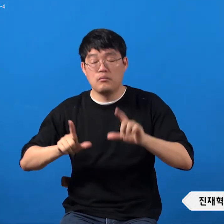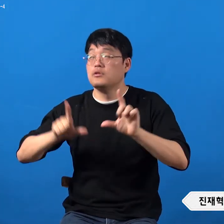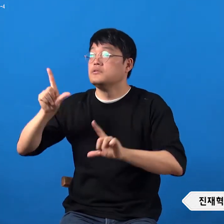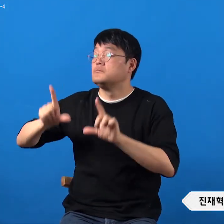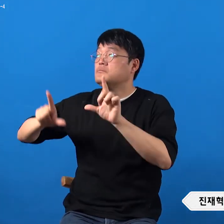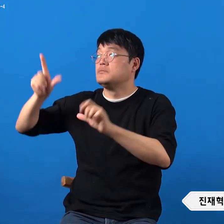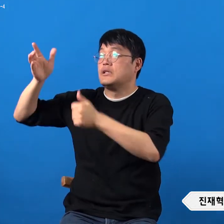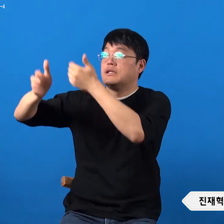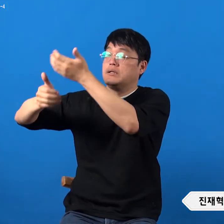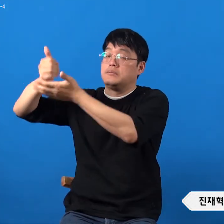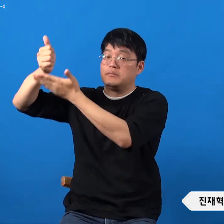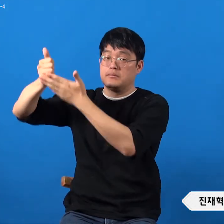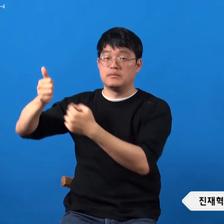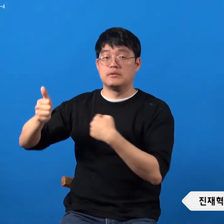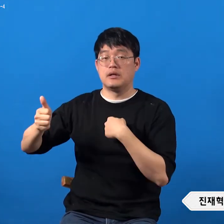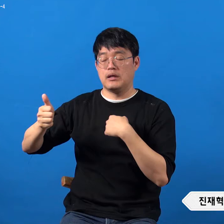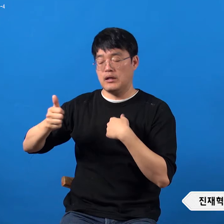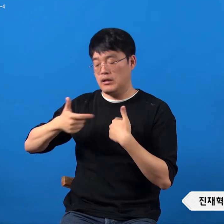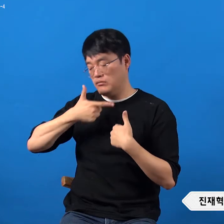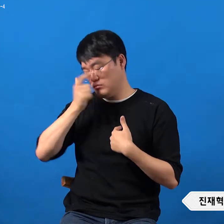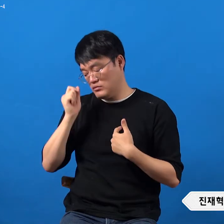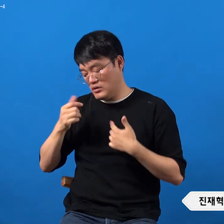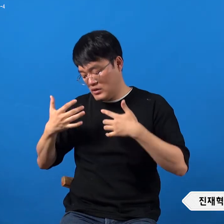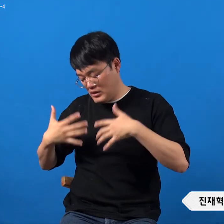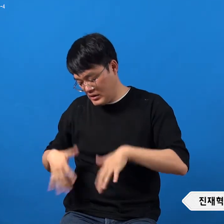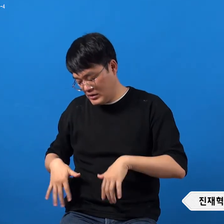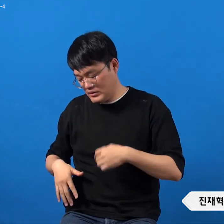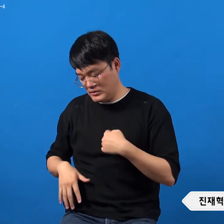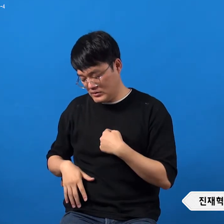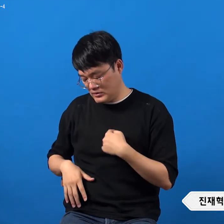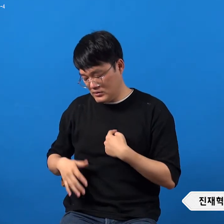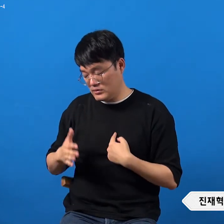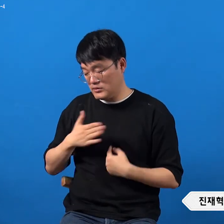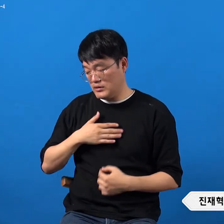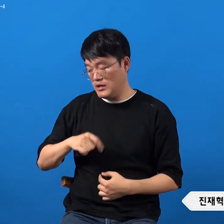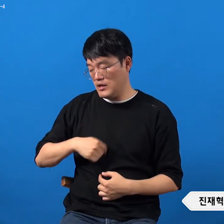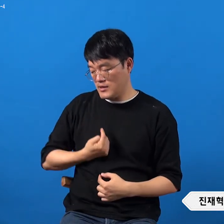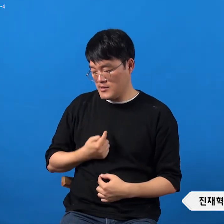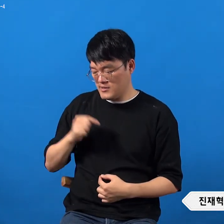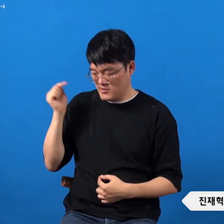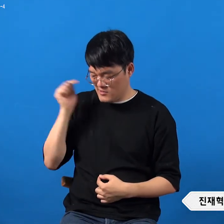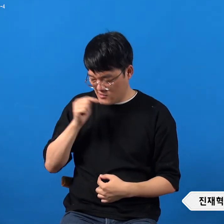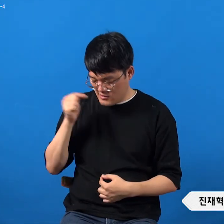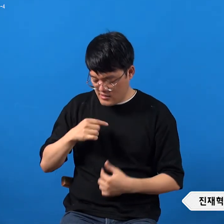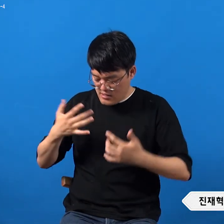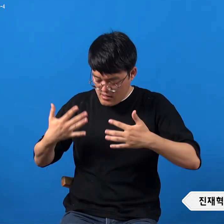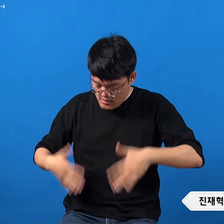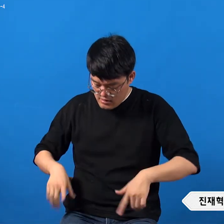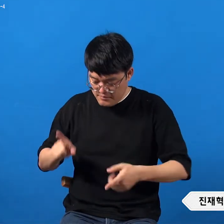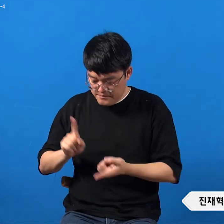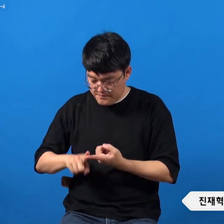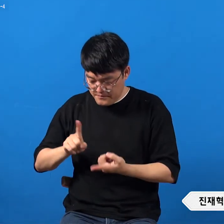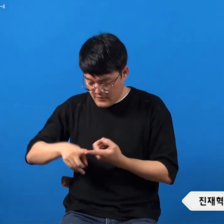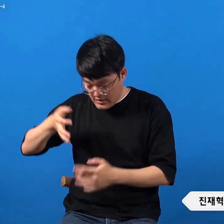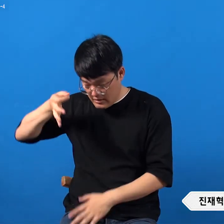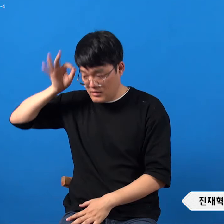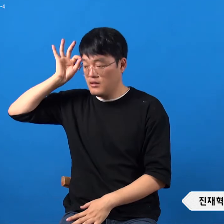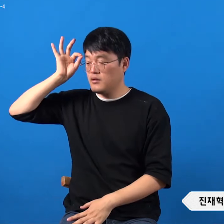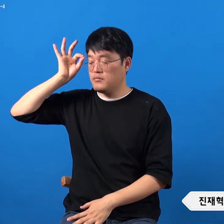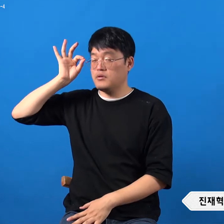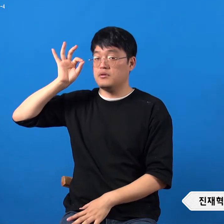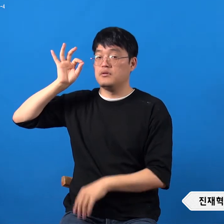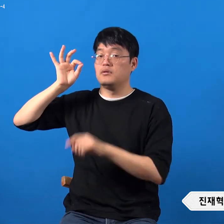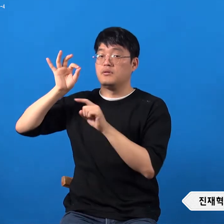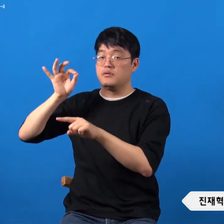하나님, 나네 이 정도밖에 안 됩니다. 자기의 철저한 연약함에 대한 깨달음이 그는